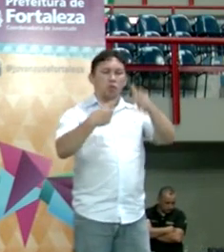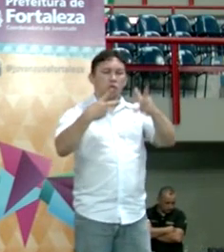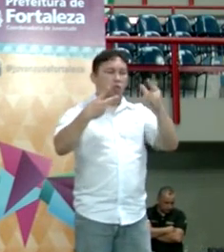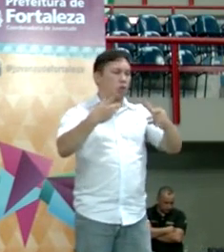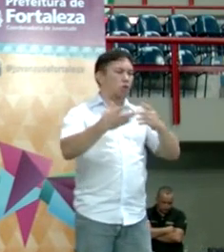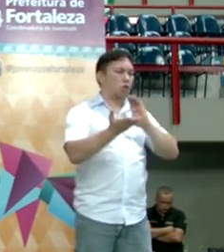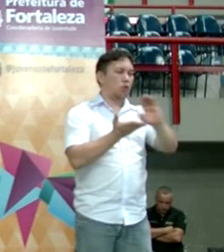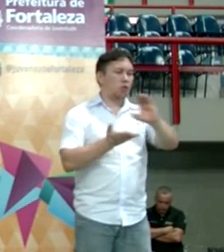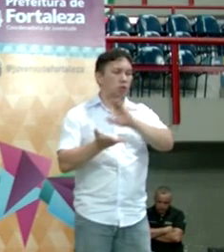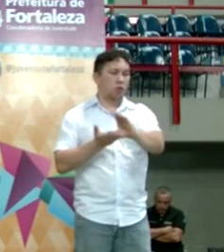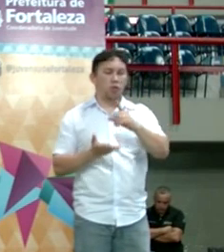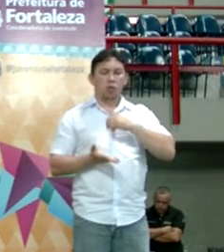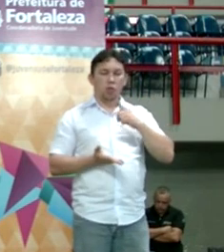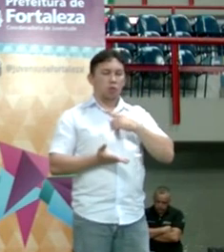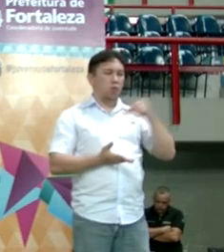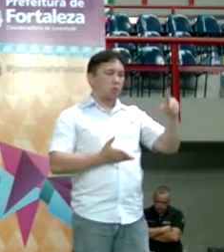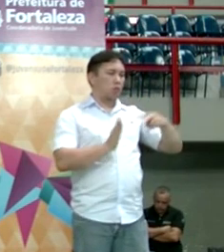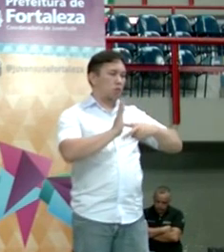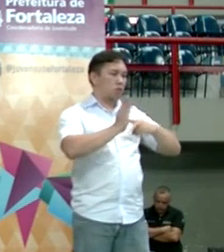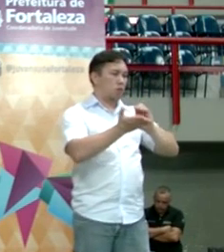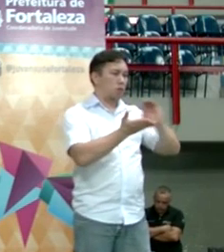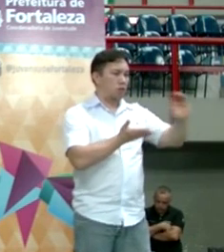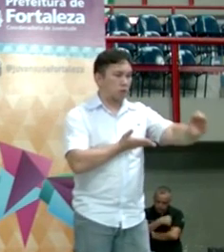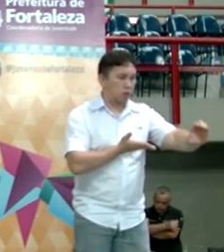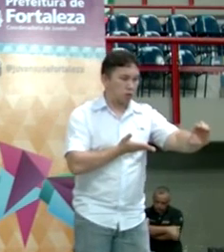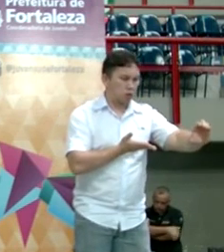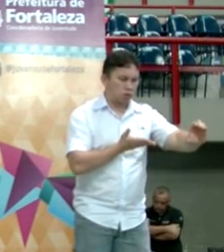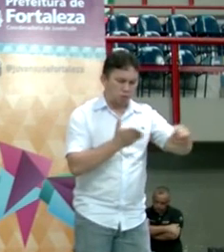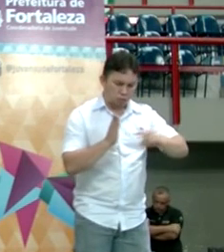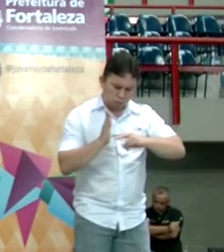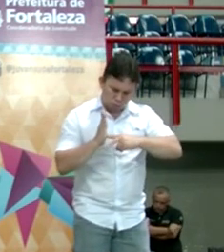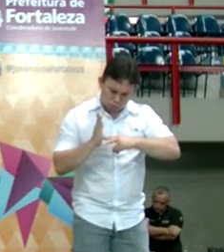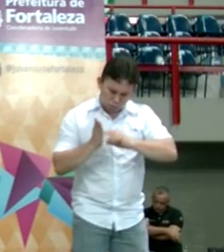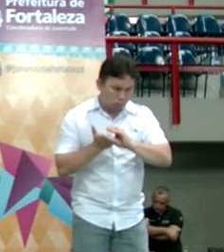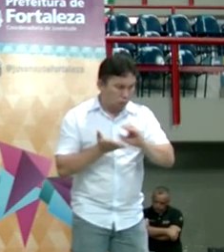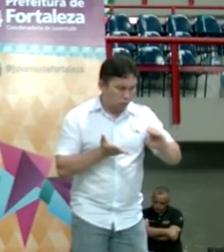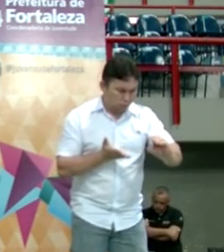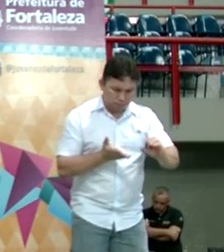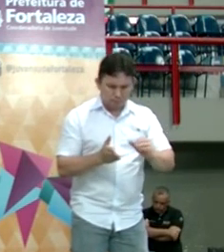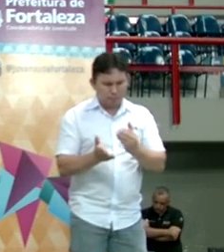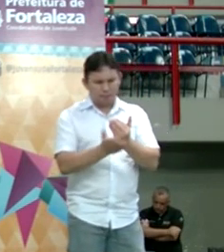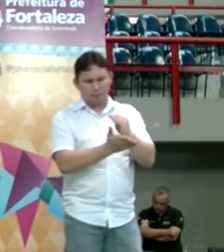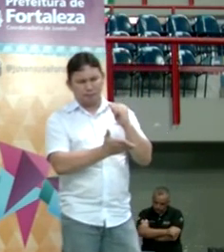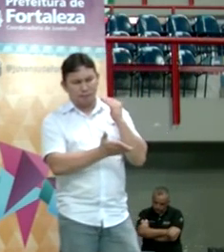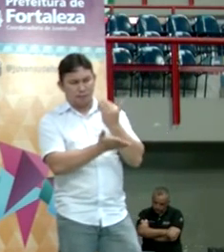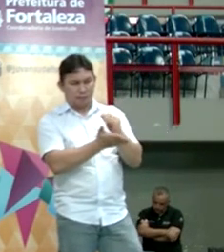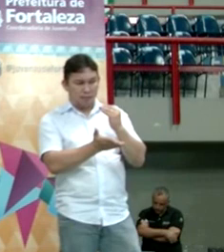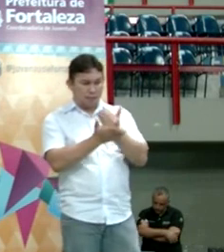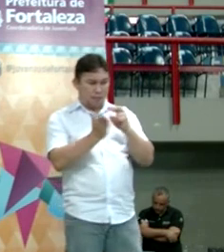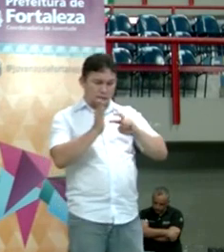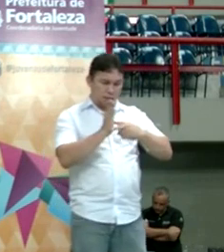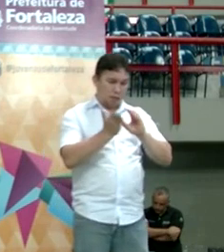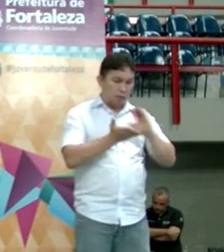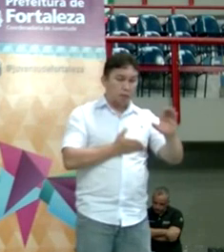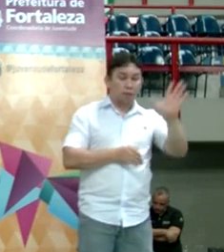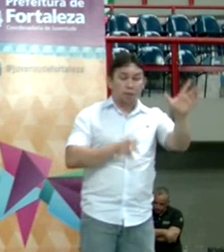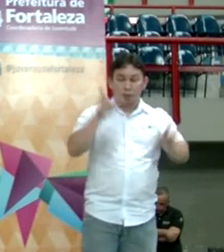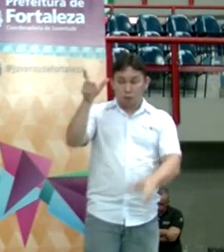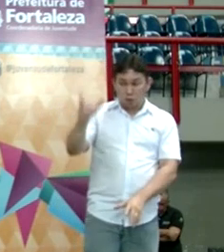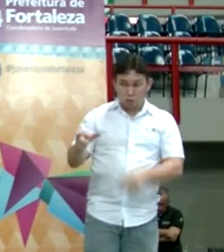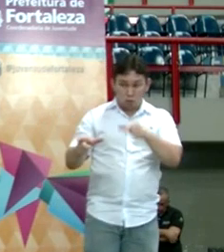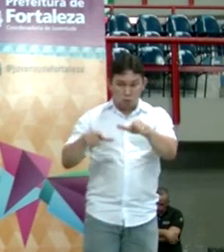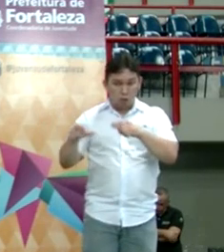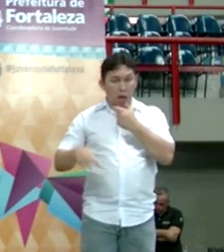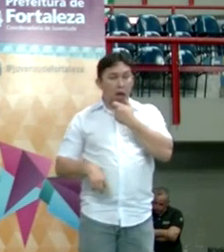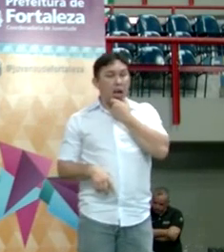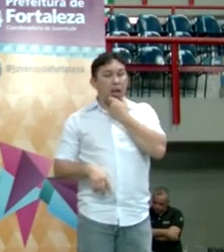benefícios e investiu pelo sindicato. Estava tudo certo até dizer que ela investiu no sindicato. Hoje o trabalhador